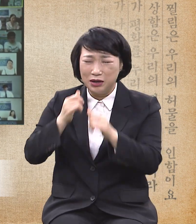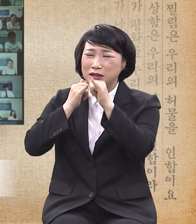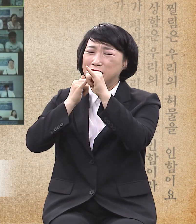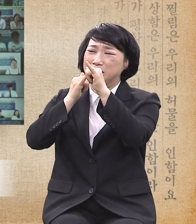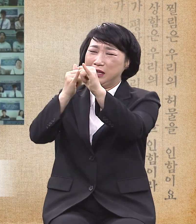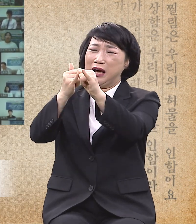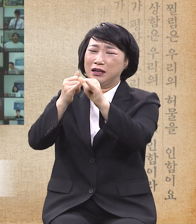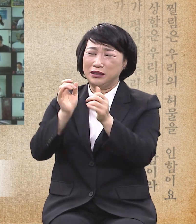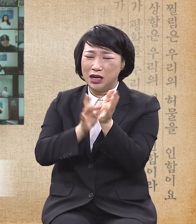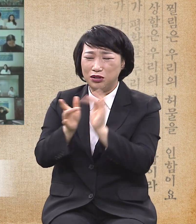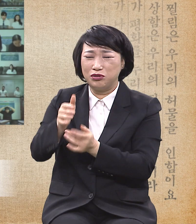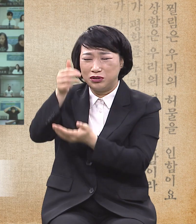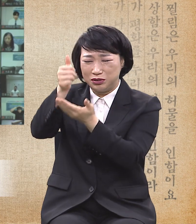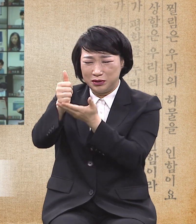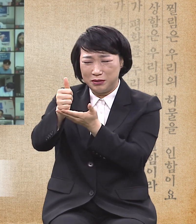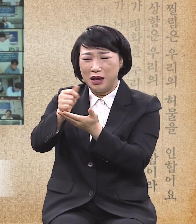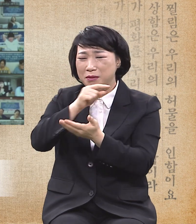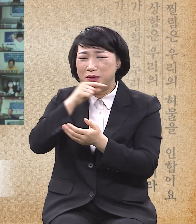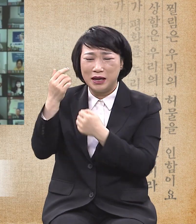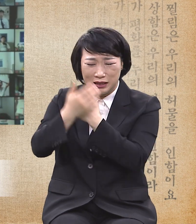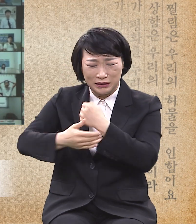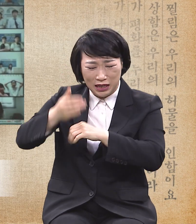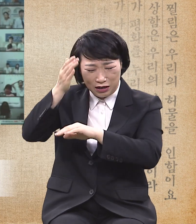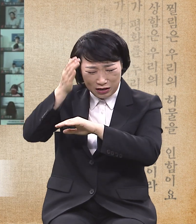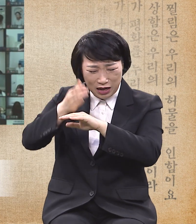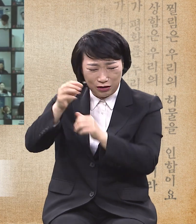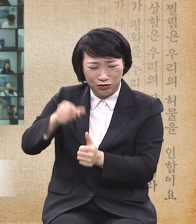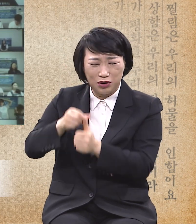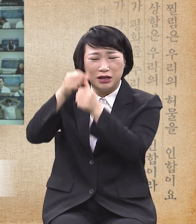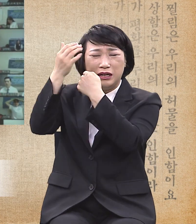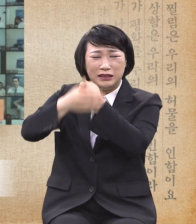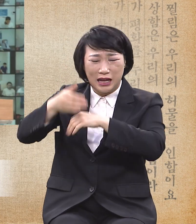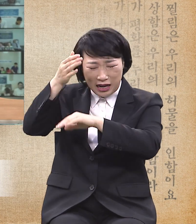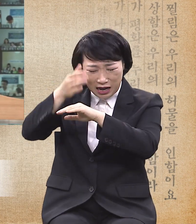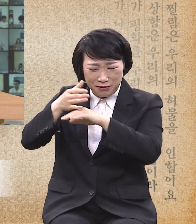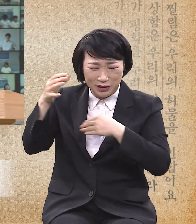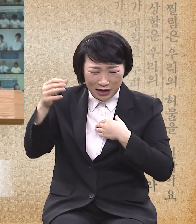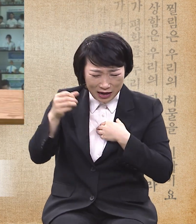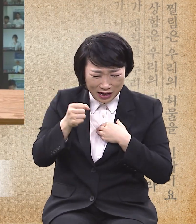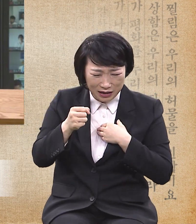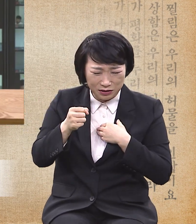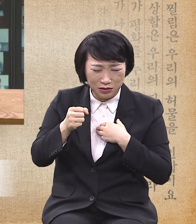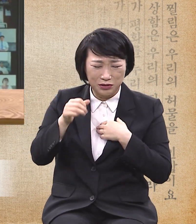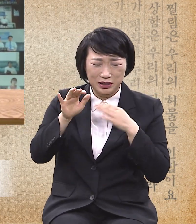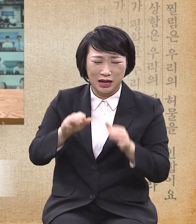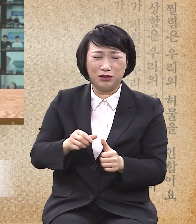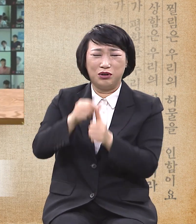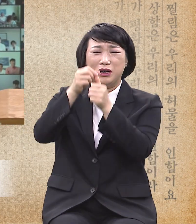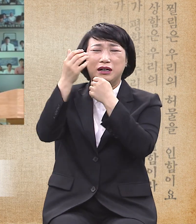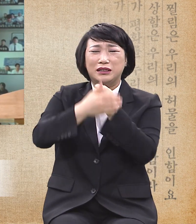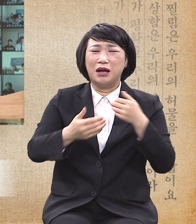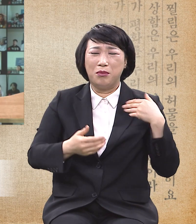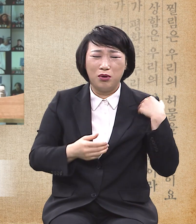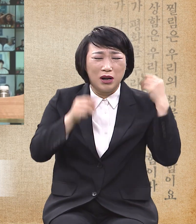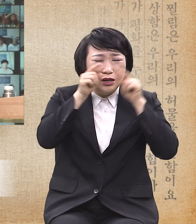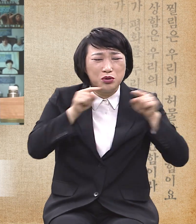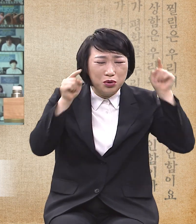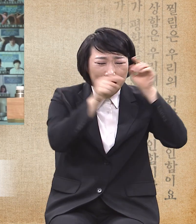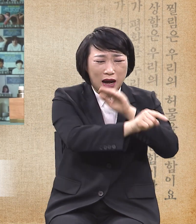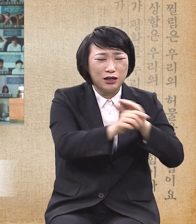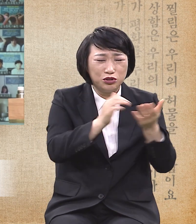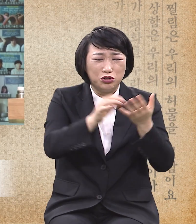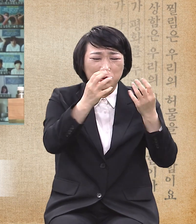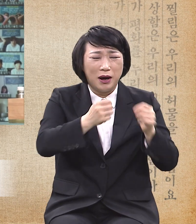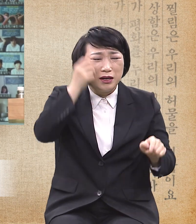상을 예수 피의 은혜, 구원의 은혜 감사해서 구원의 은혜 몰라 지옥 가는